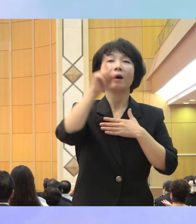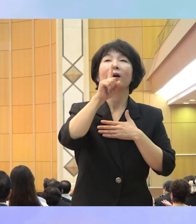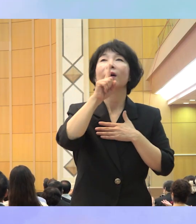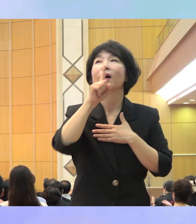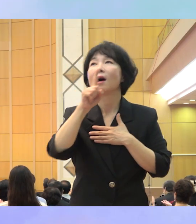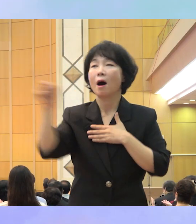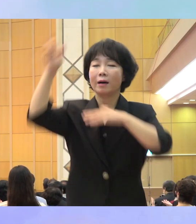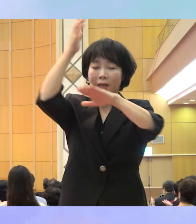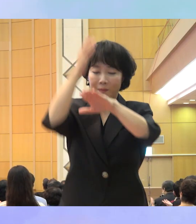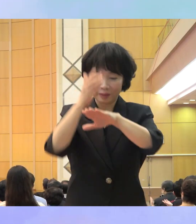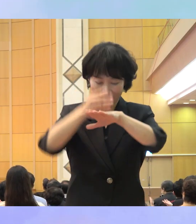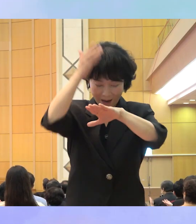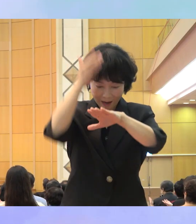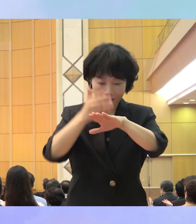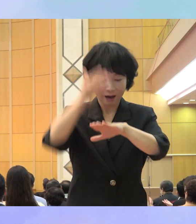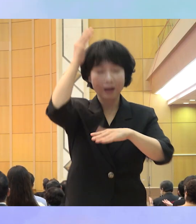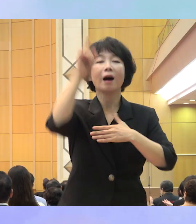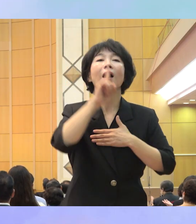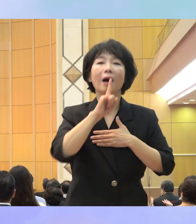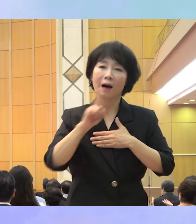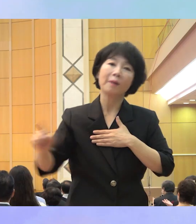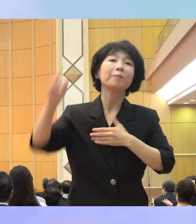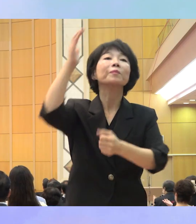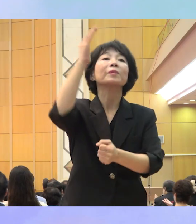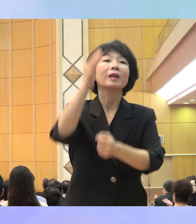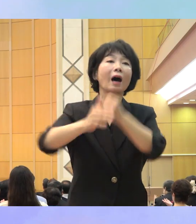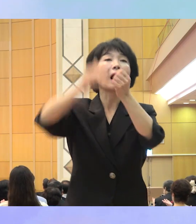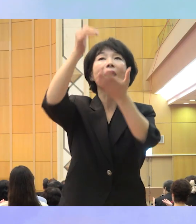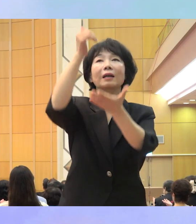영원한 감사라.